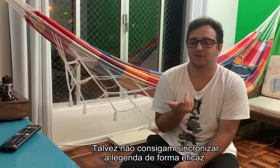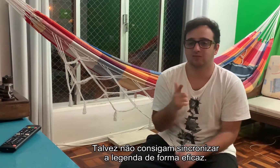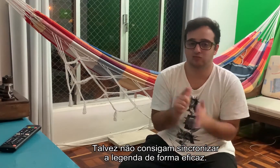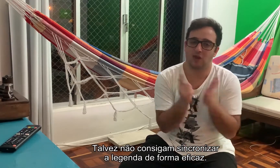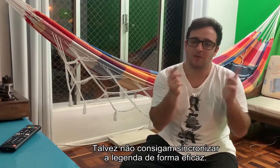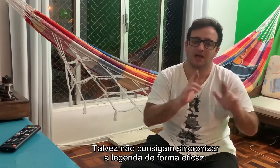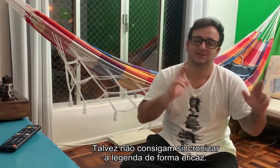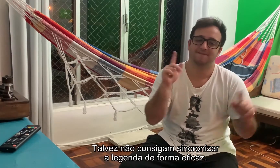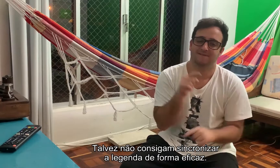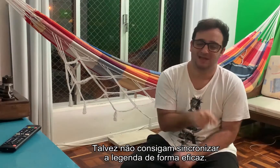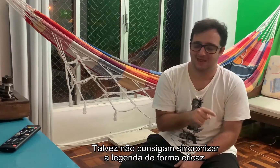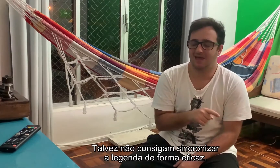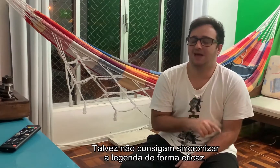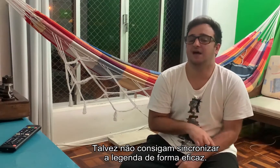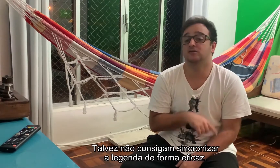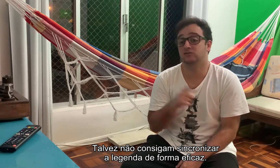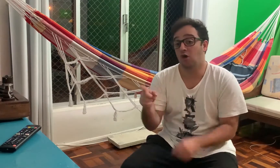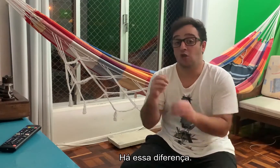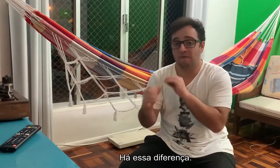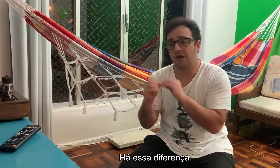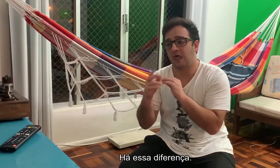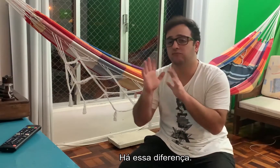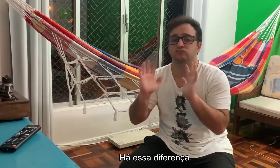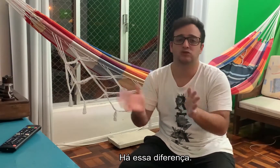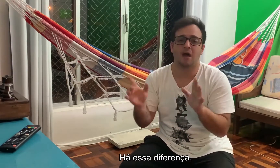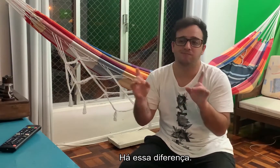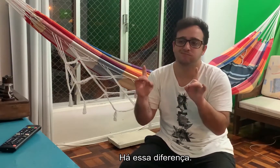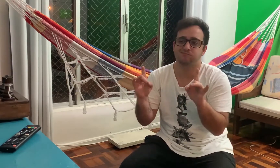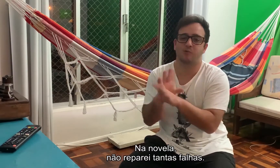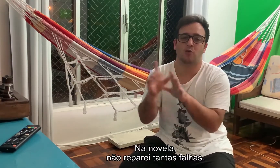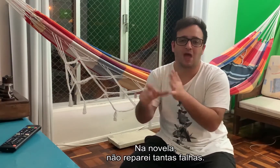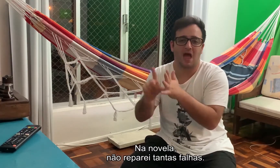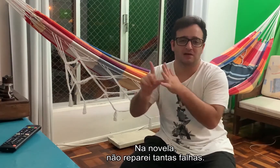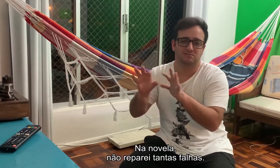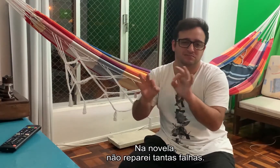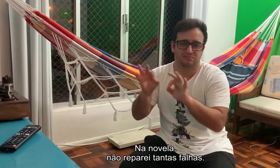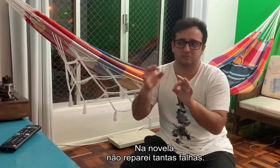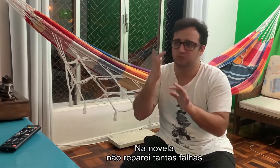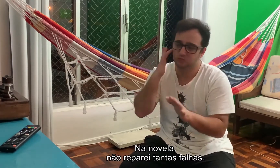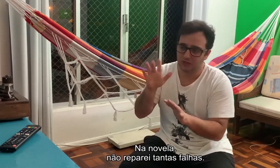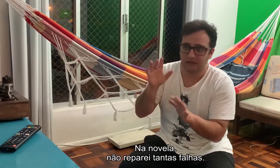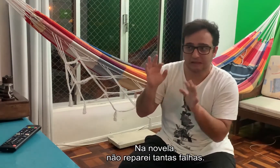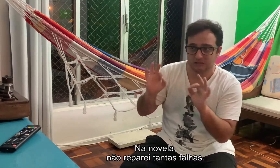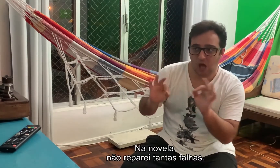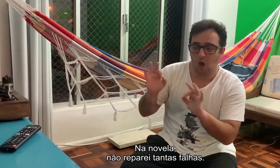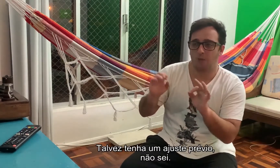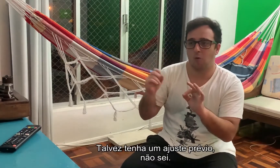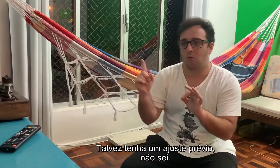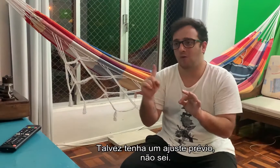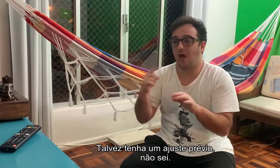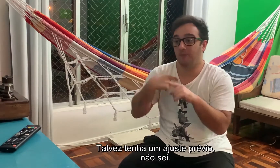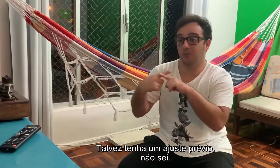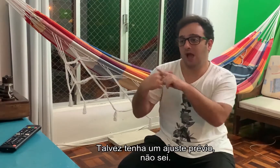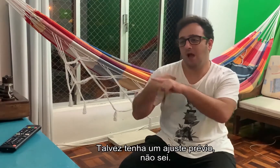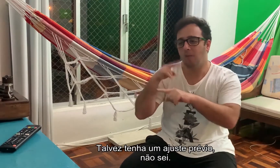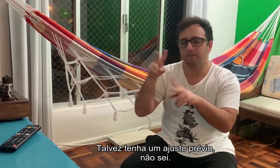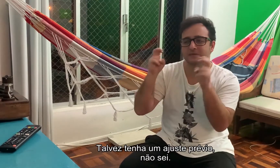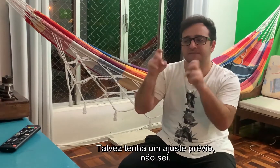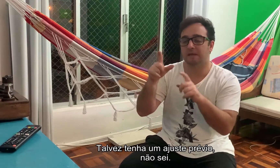de forma eficaz e a essa diferença na novela não reparei tantas falhas talvez tem um